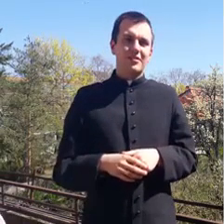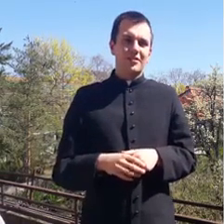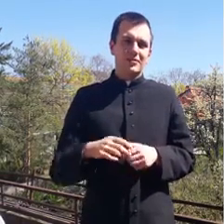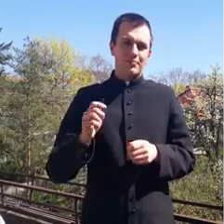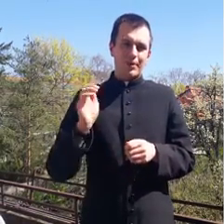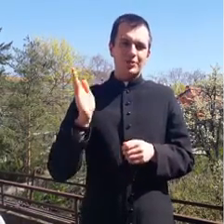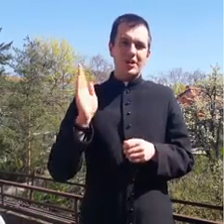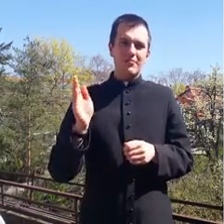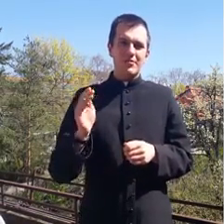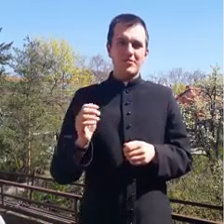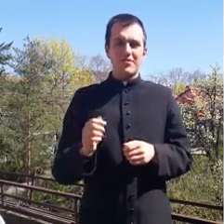potem